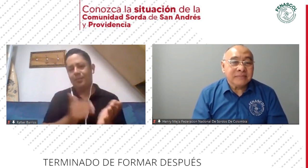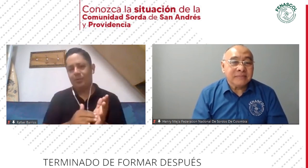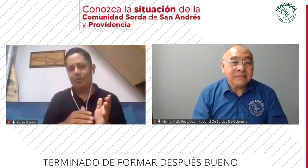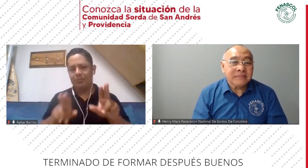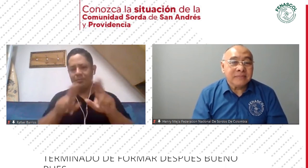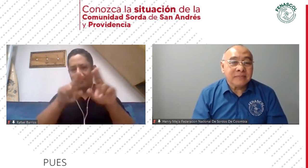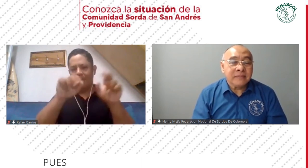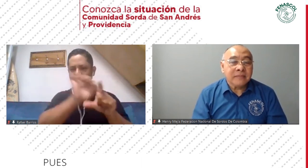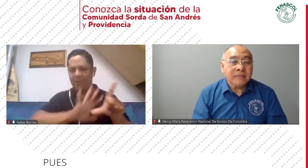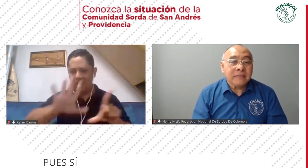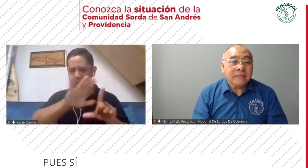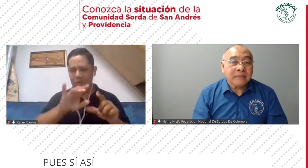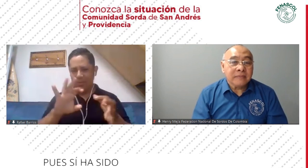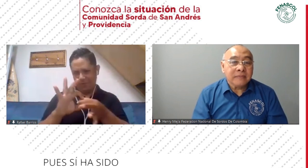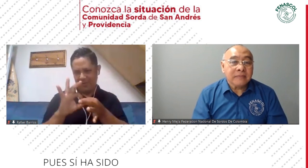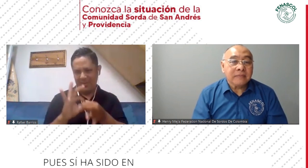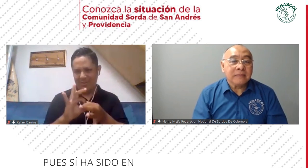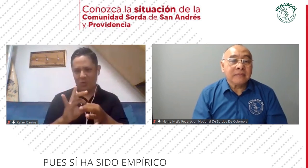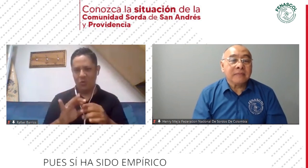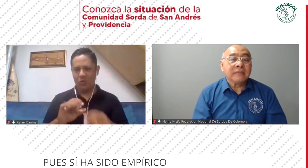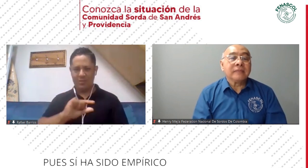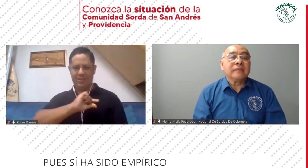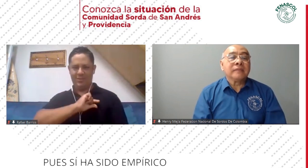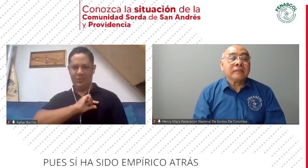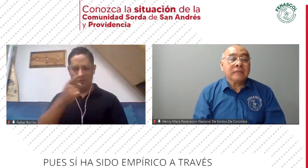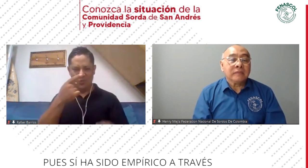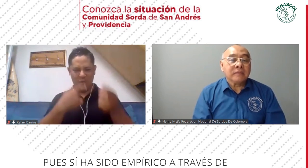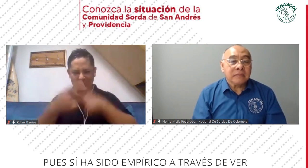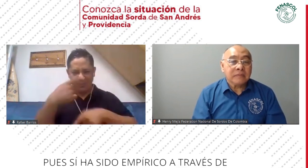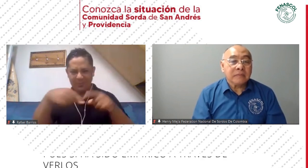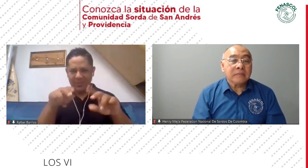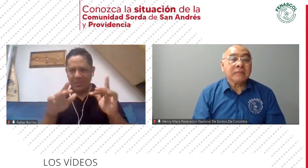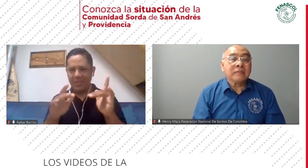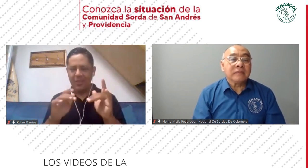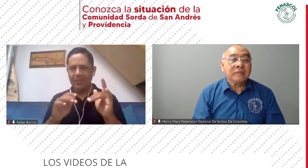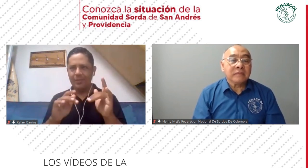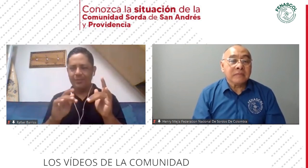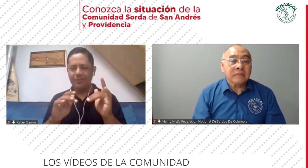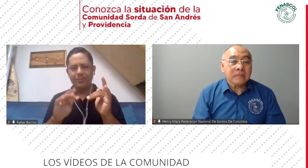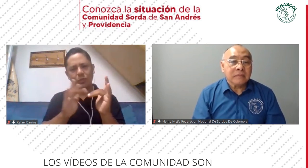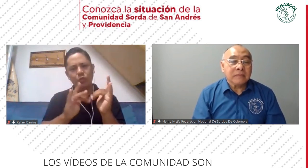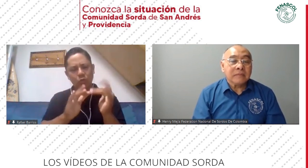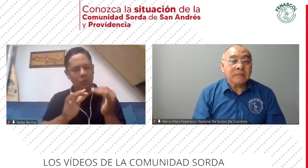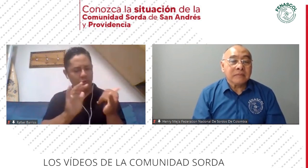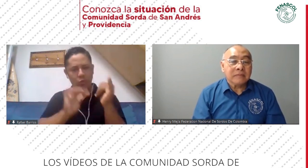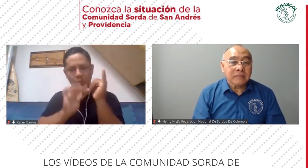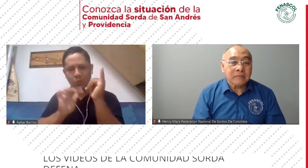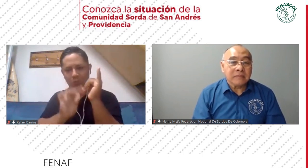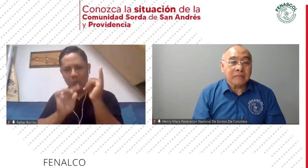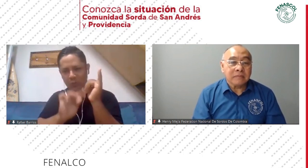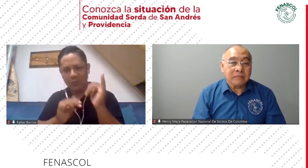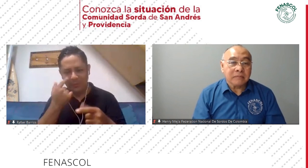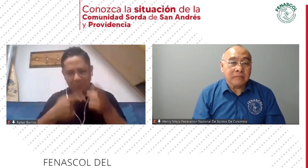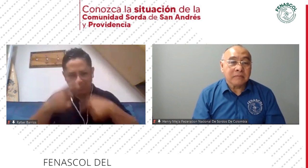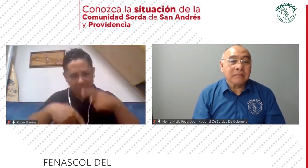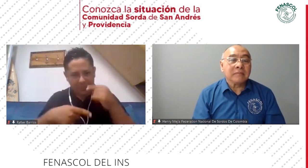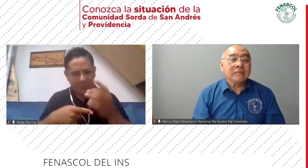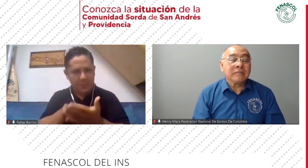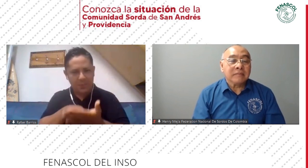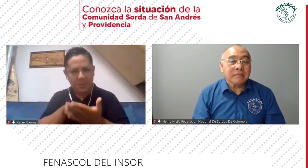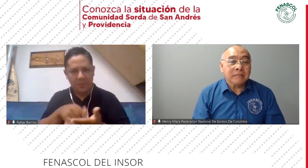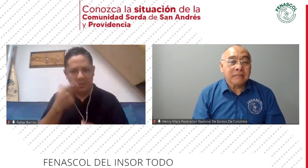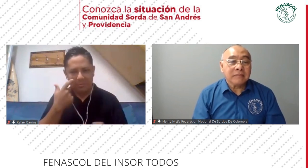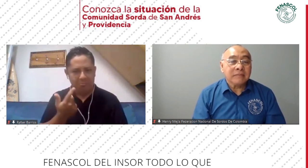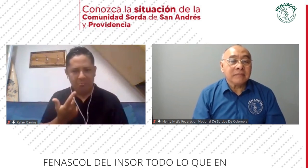bueno pues si ha sido empírico a través de ver los vídeos de la comunidad sorda de feng ascol de linzor